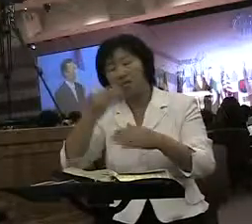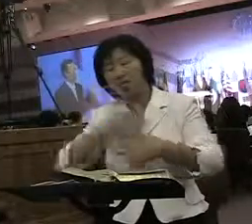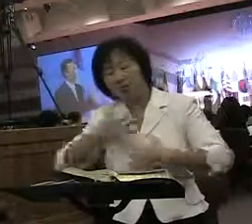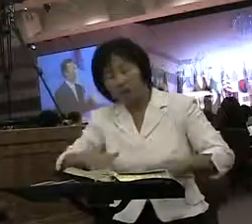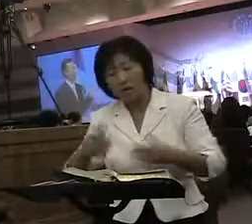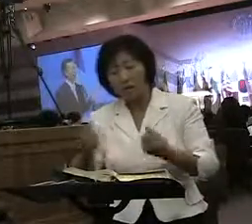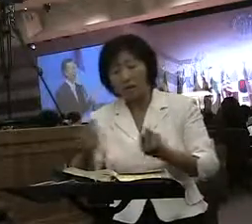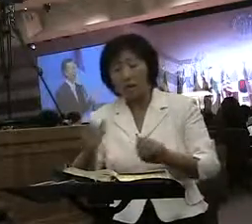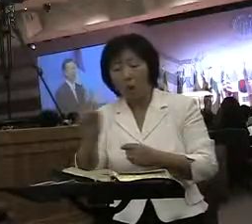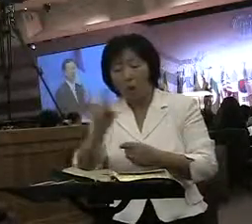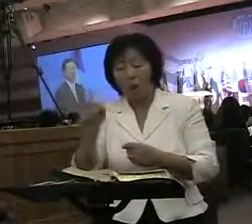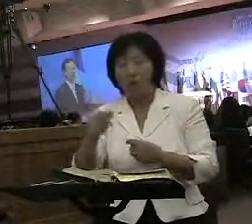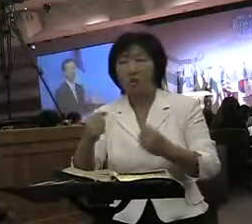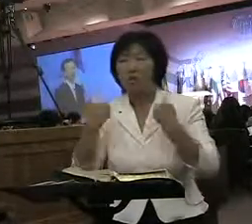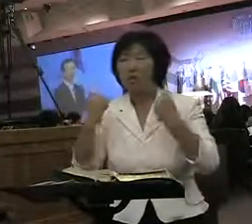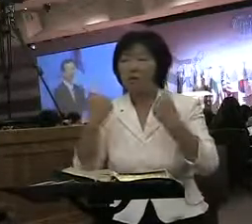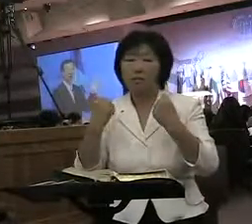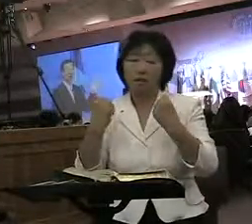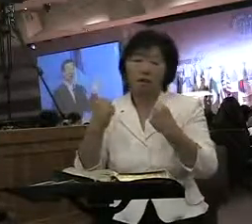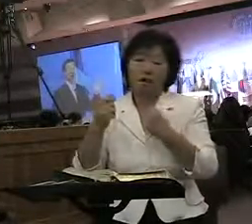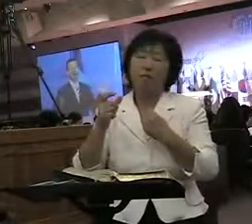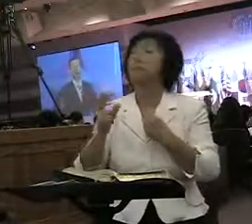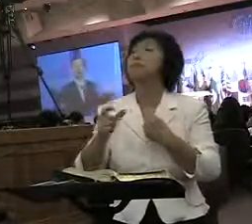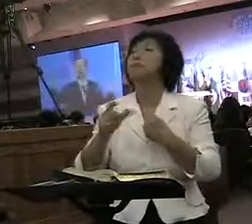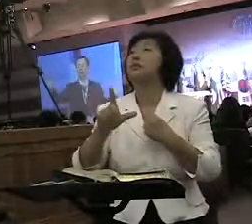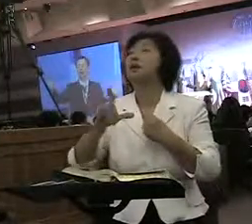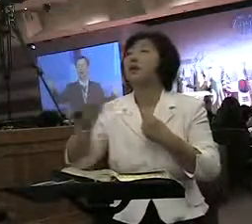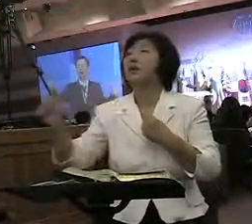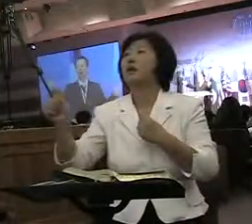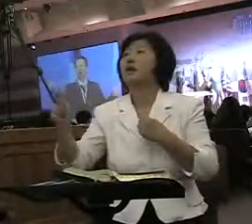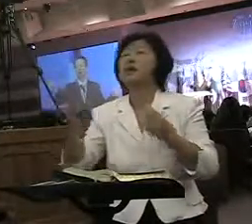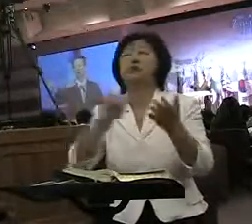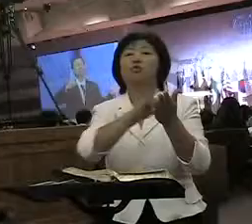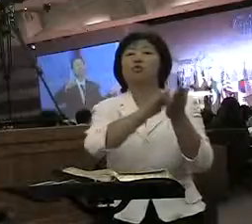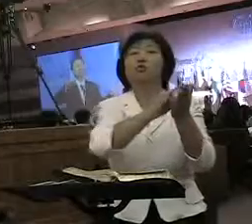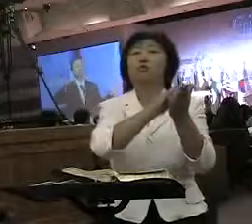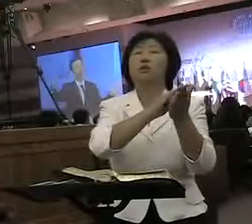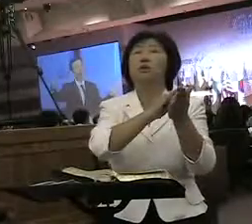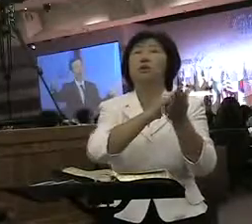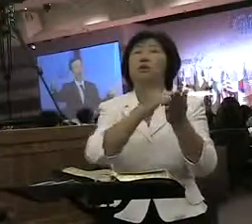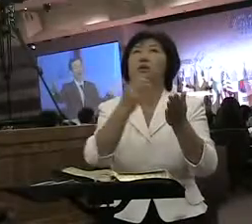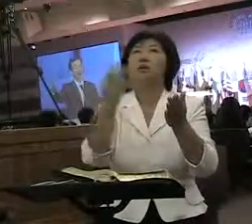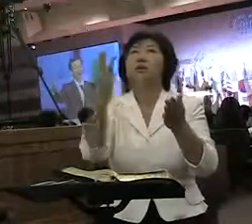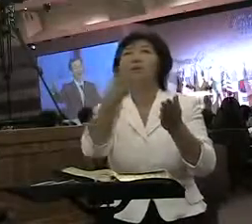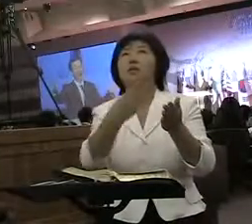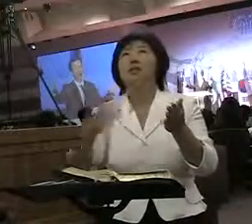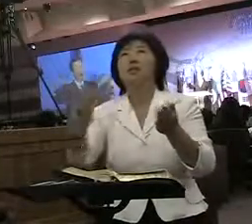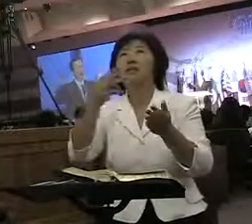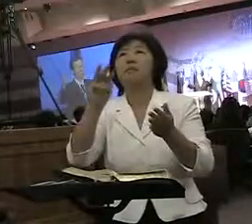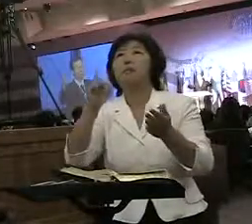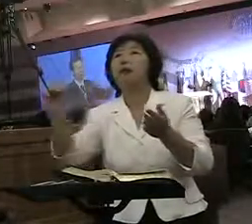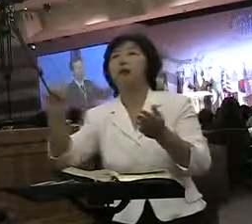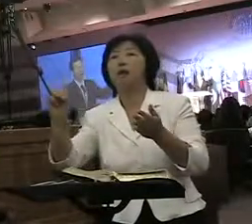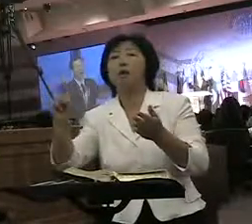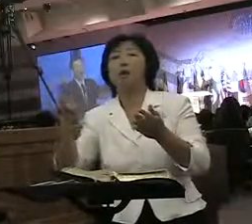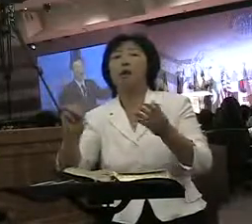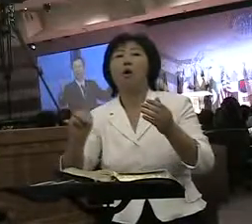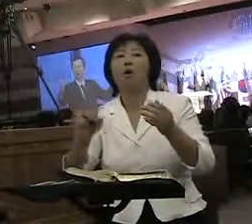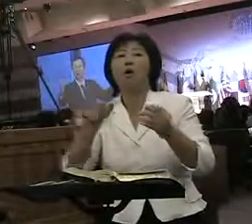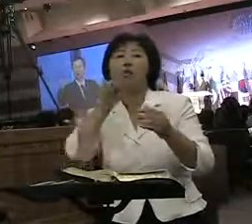같은데 어디서 나오는 힘인지 이 로스앤젤레스에서 뉴욕까지 가서 3,000마일 뿐이 안 되는데 이 새들은